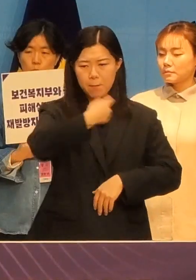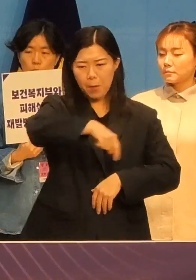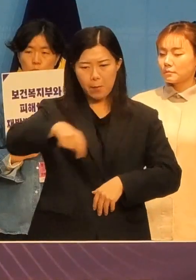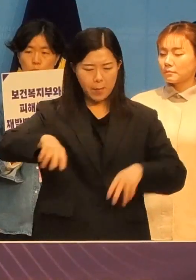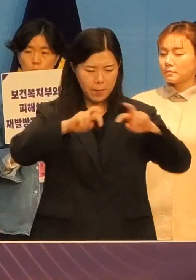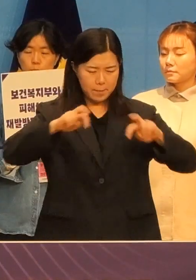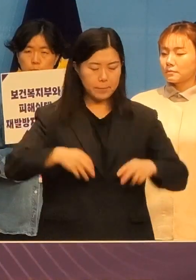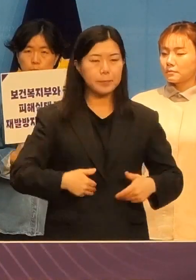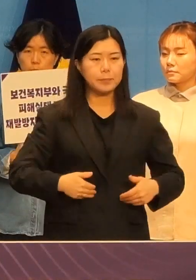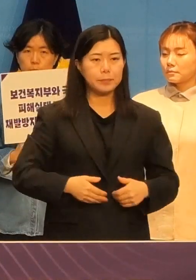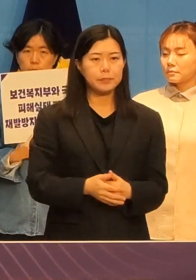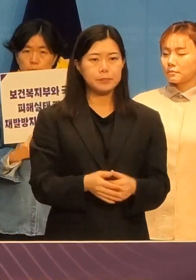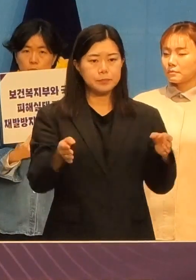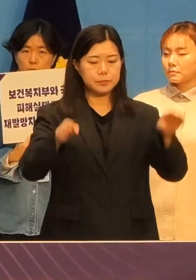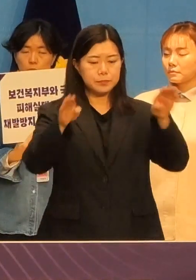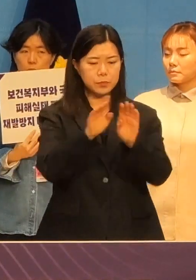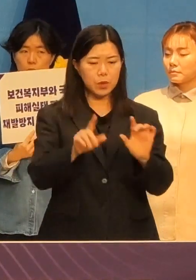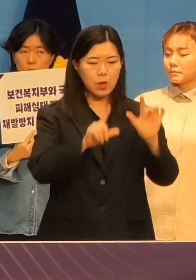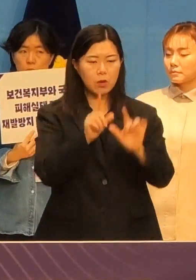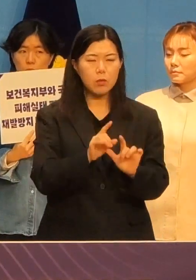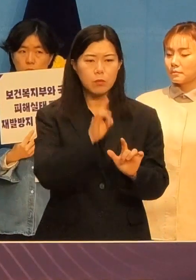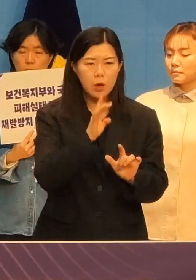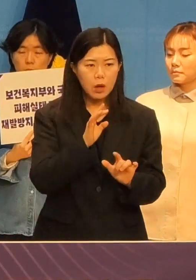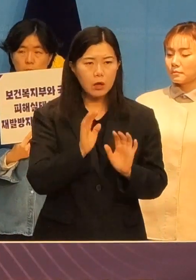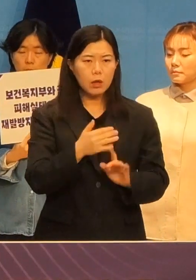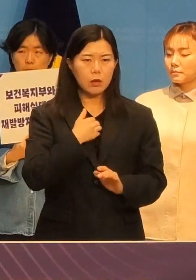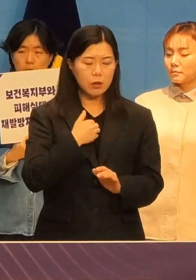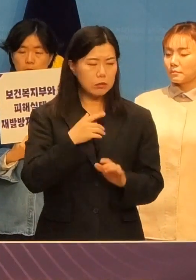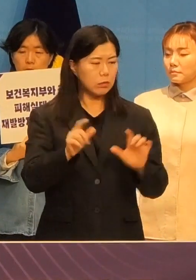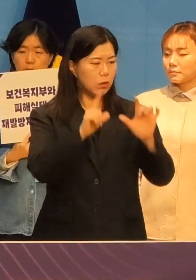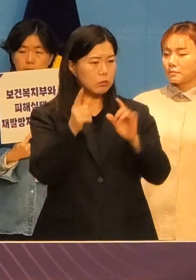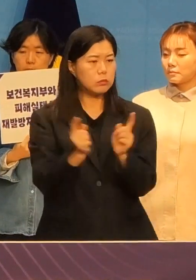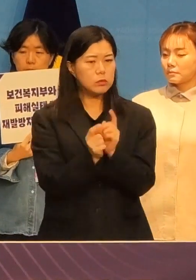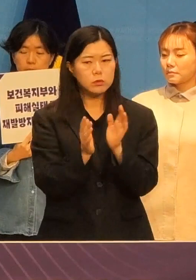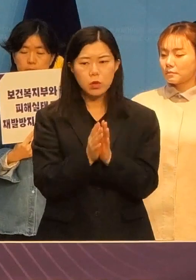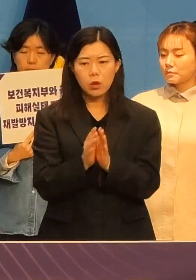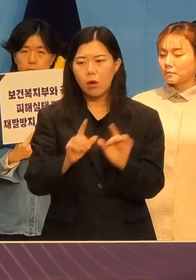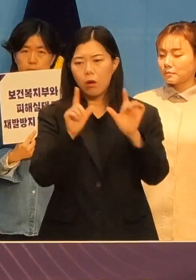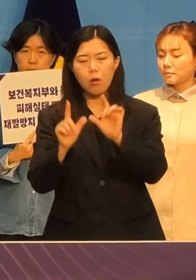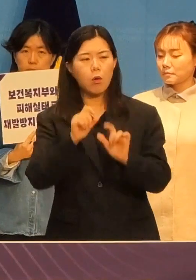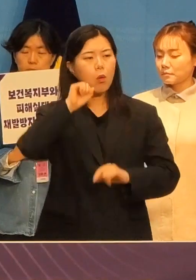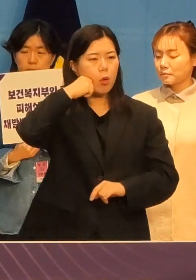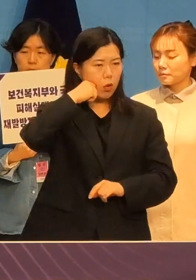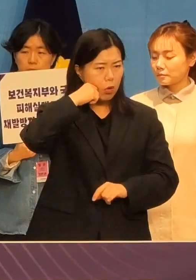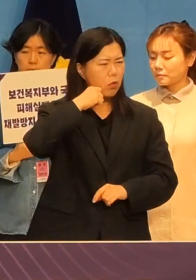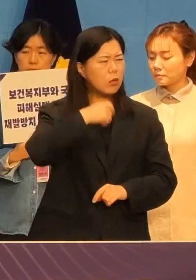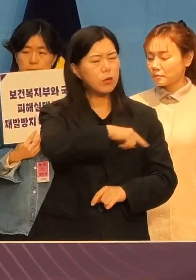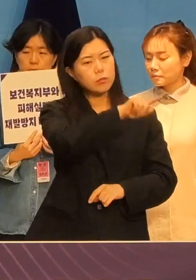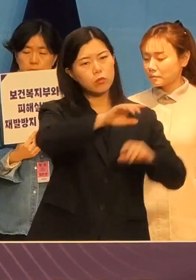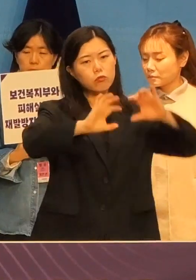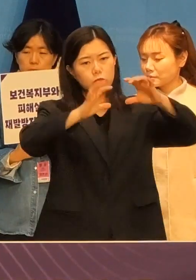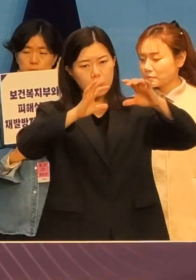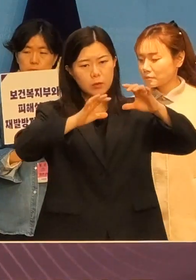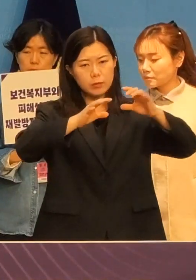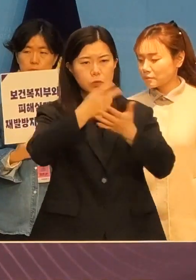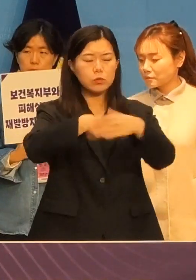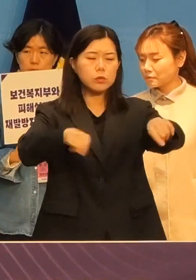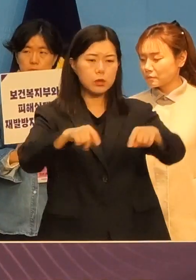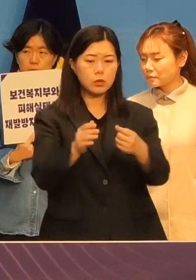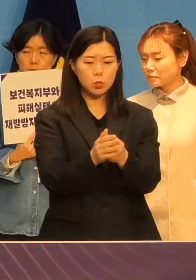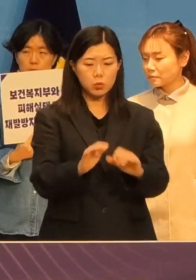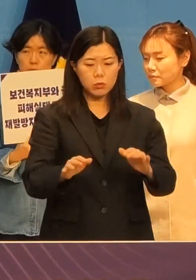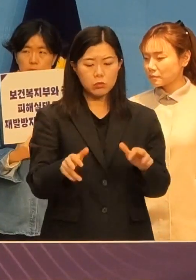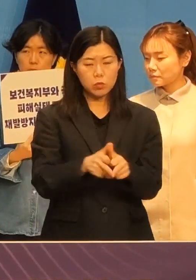합니다. 시설 거주 외에는 자신의 삶을 직접 만들어 나가기 어렵게 만들어 온 국가가 장애인의 재생산권